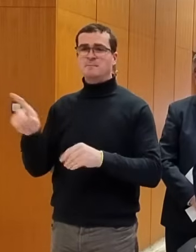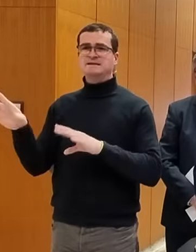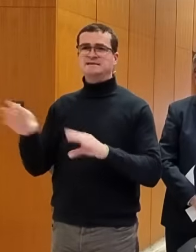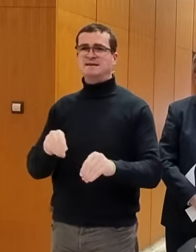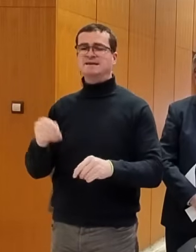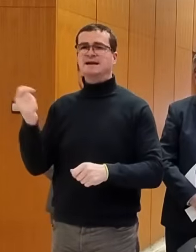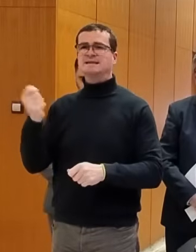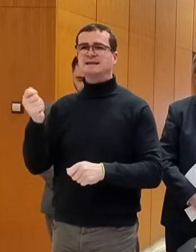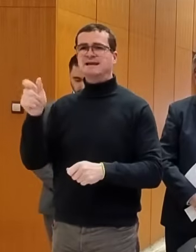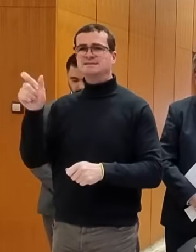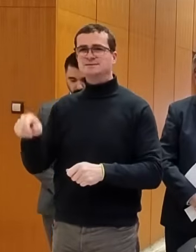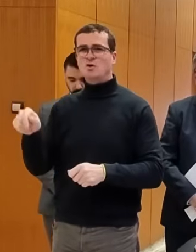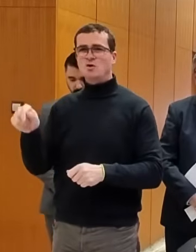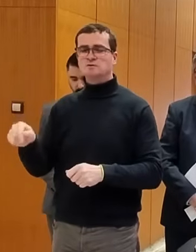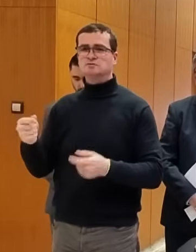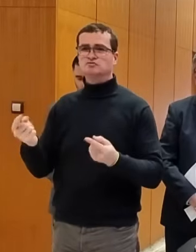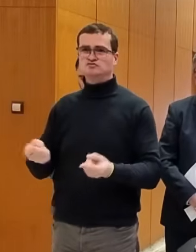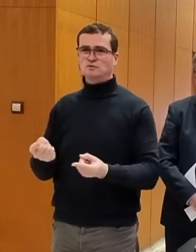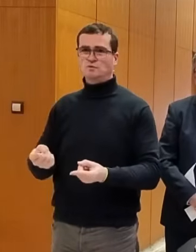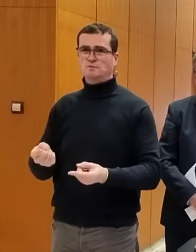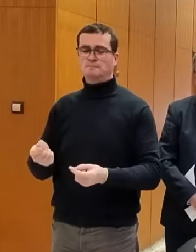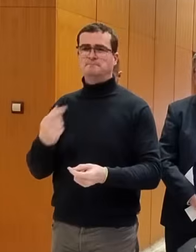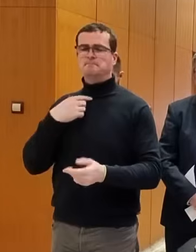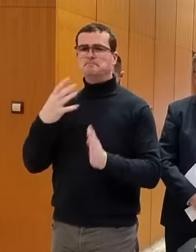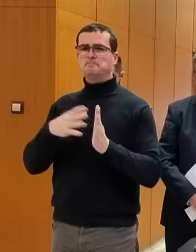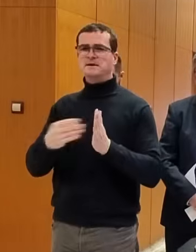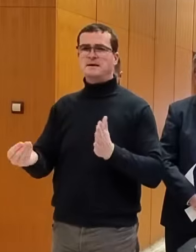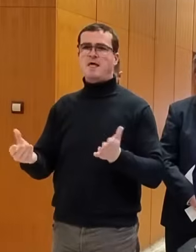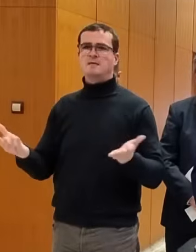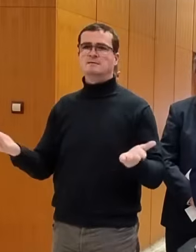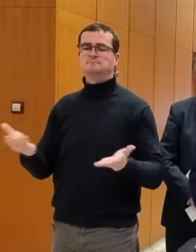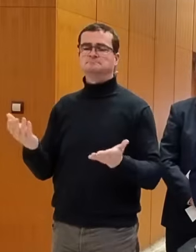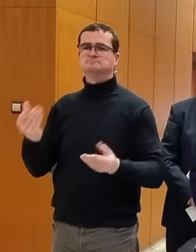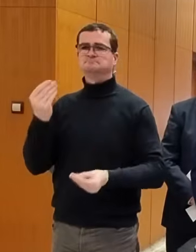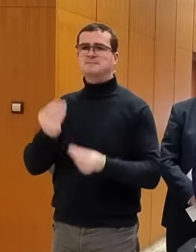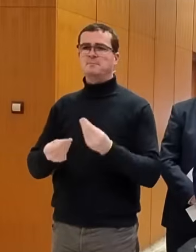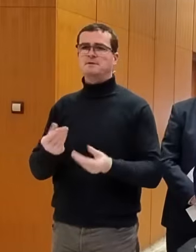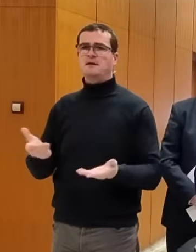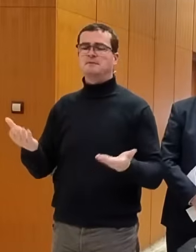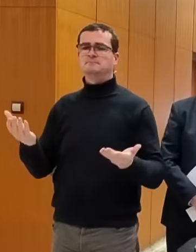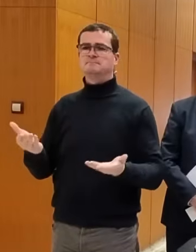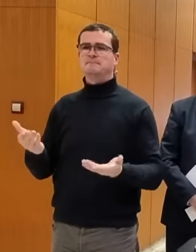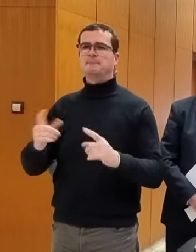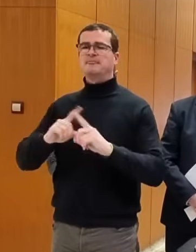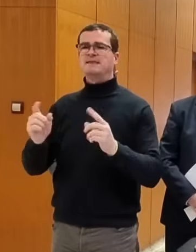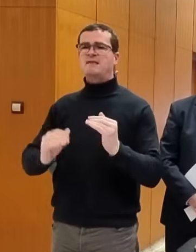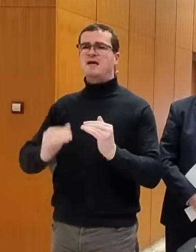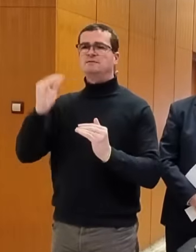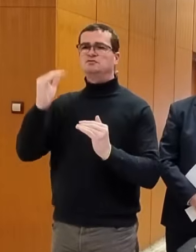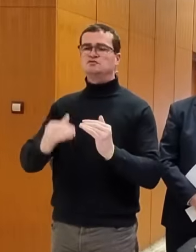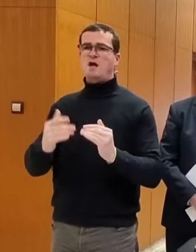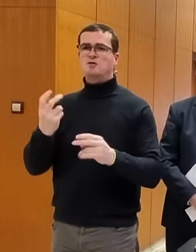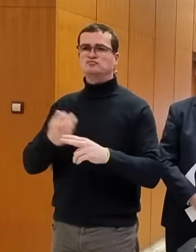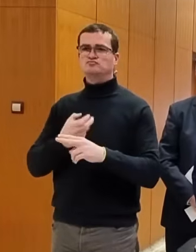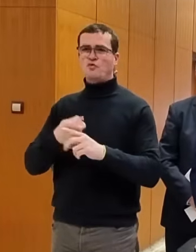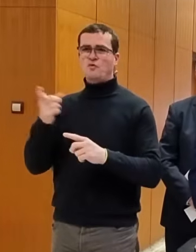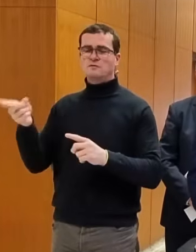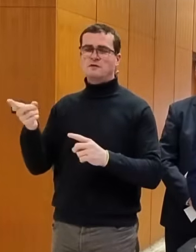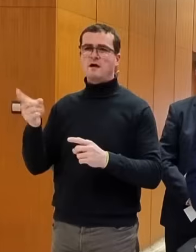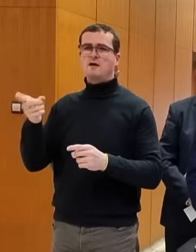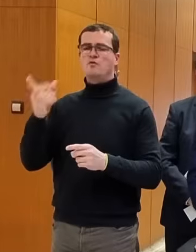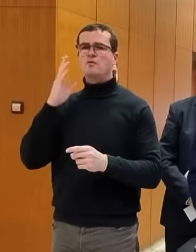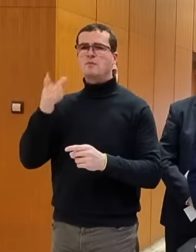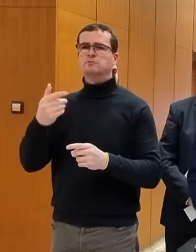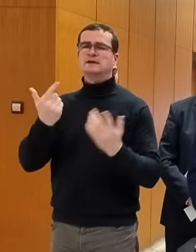zanikne trestnosť činu. Uvediem príklad, je napríklad, bude iná výška spôsobenej škody, že to